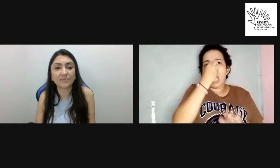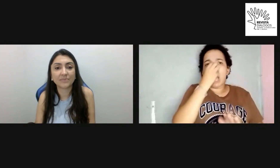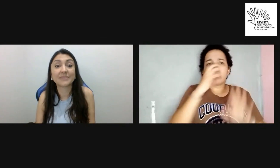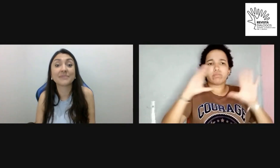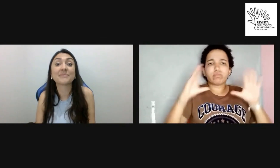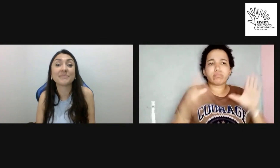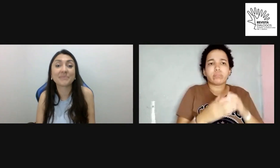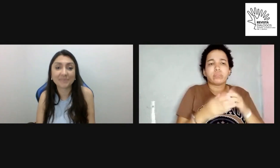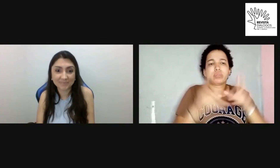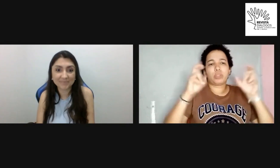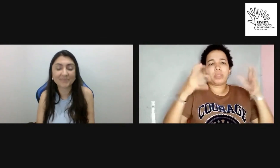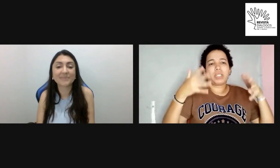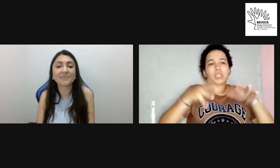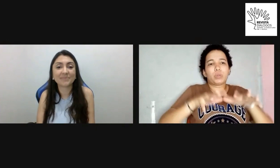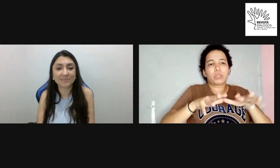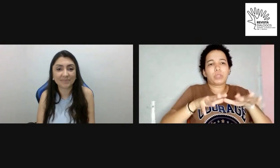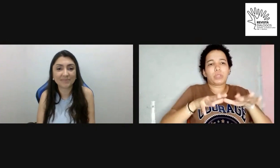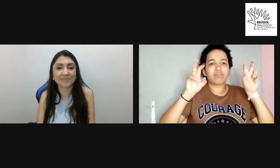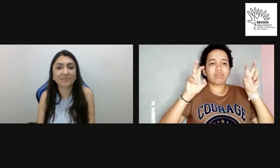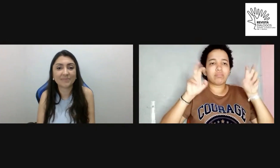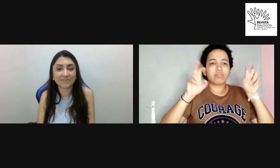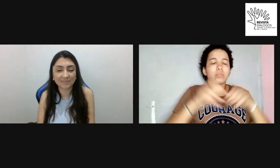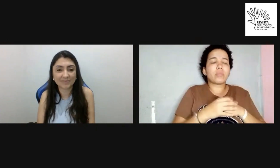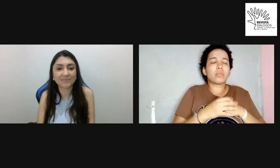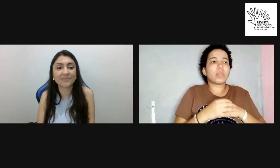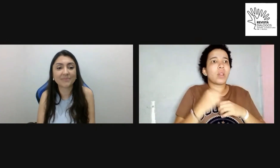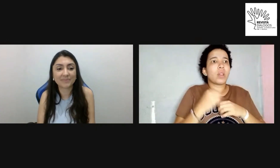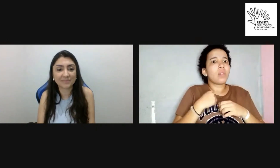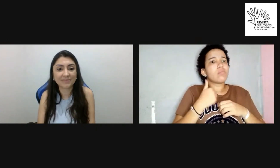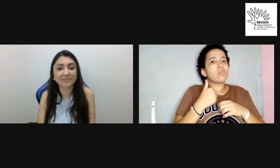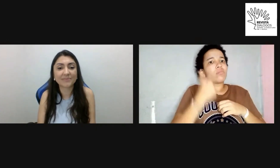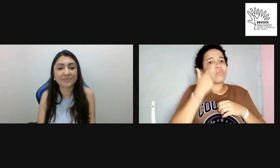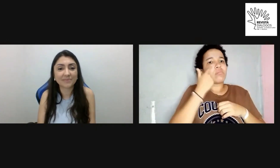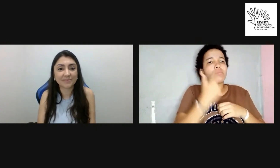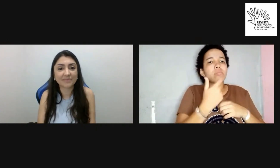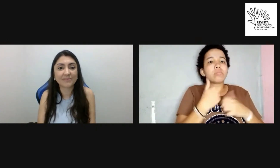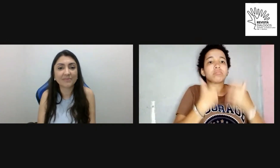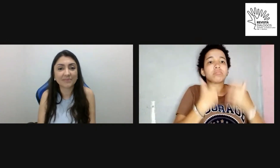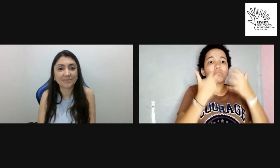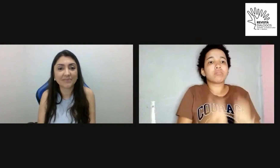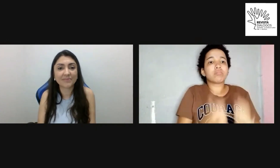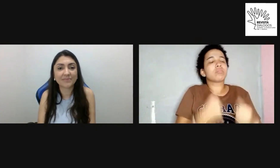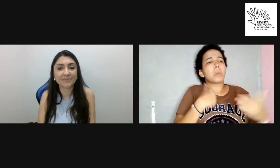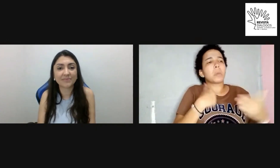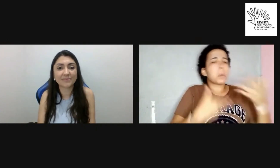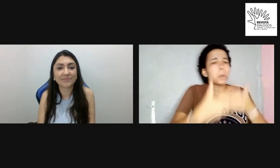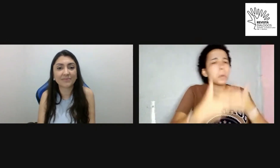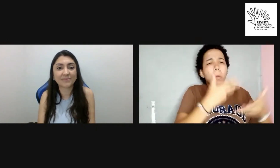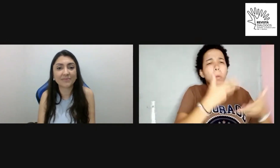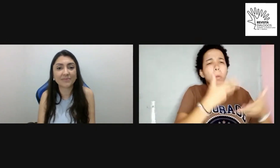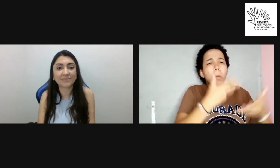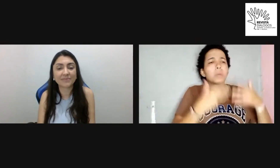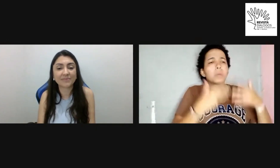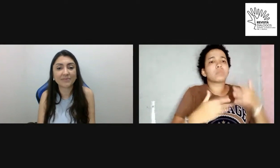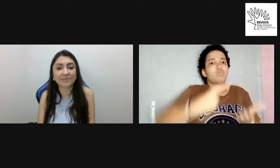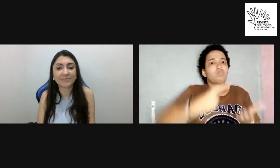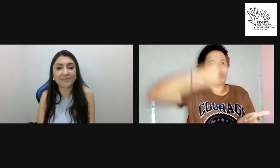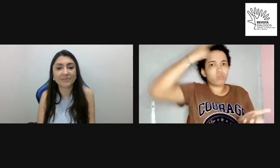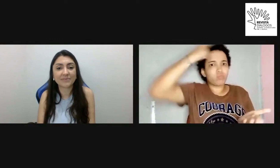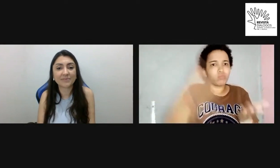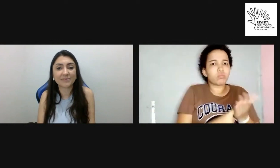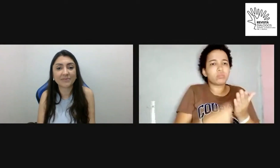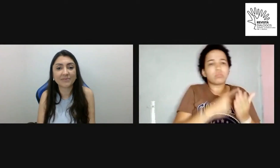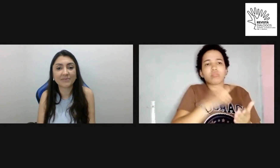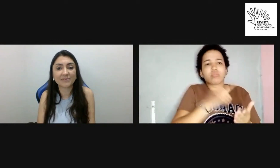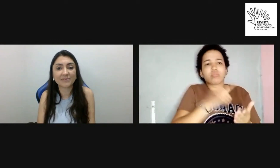temática voltada para a inclusão. Então, nós acordamos que não iríamos excluir o público